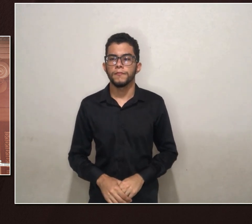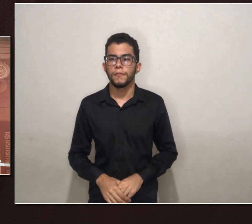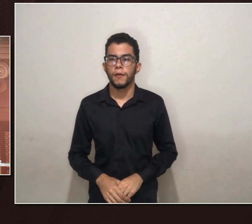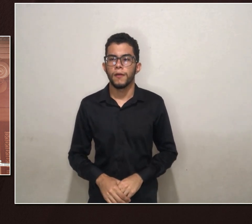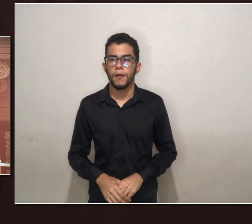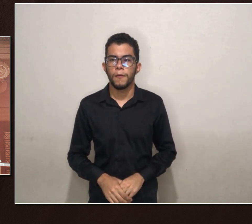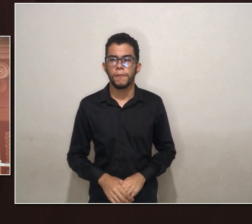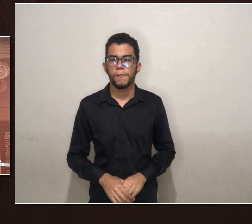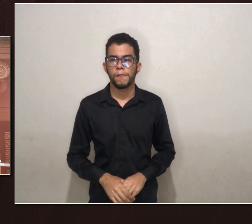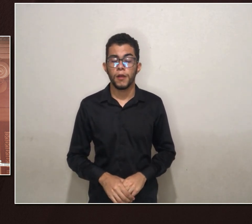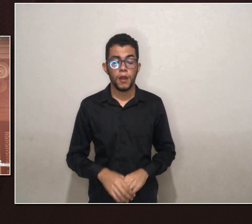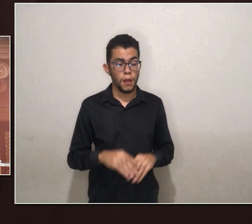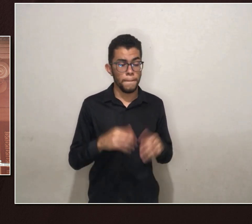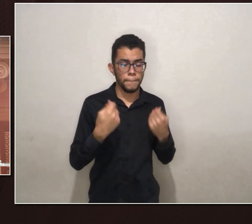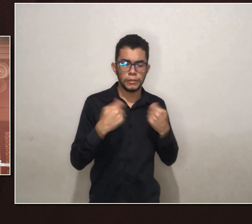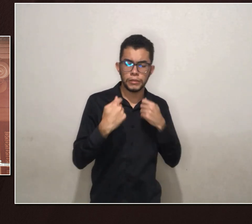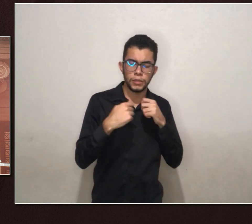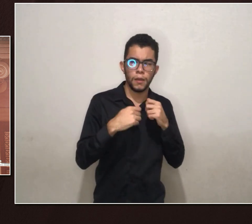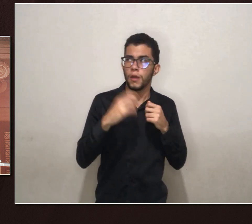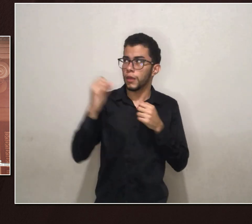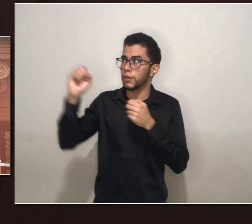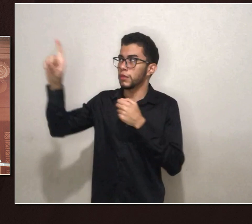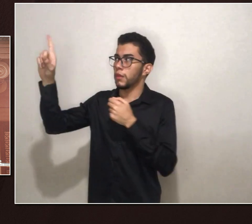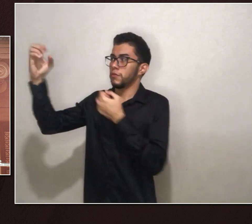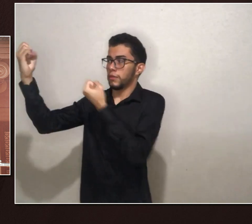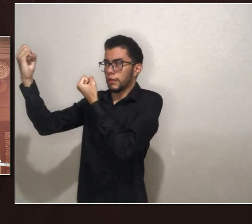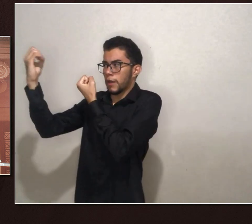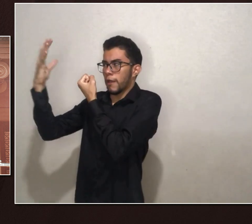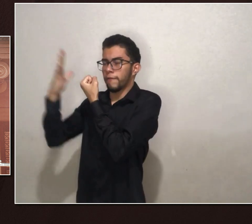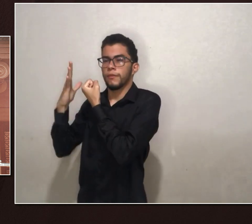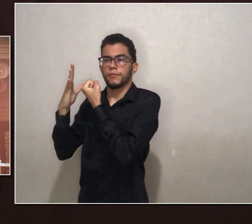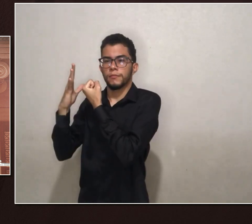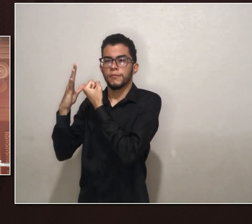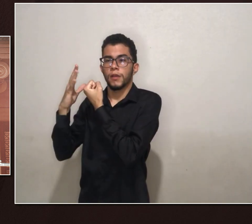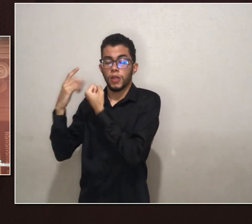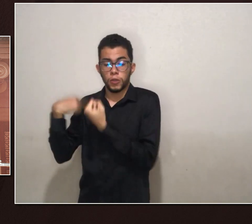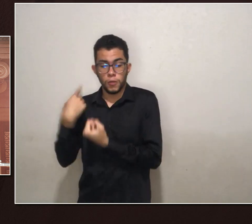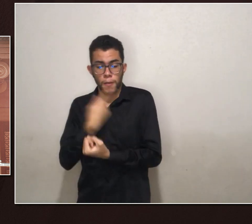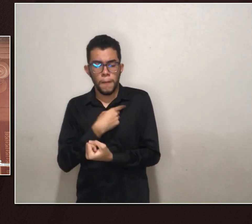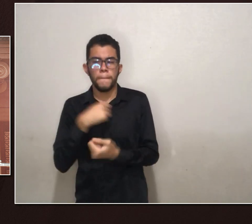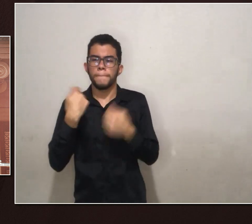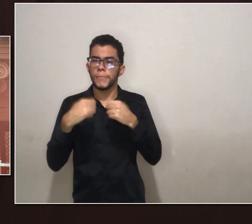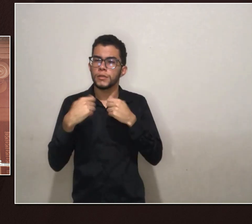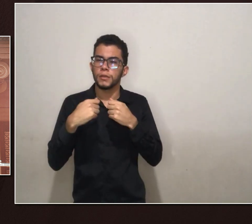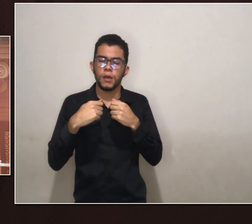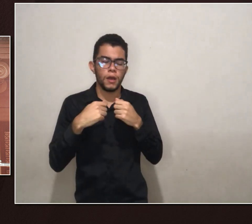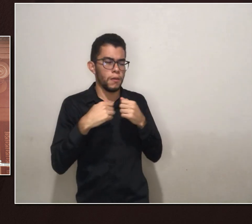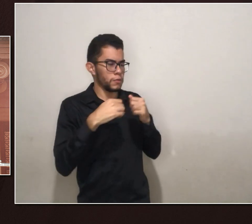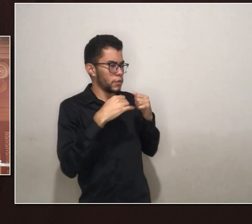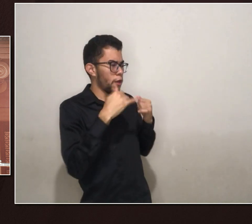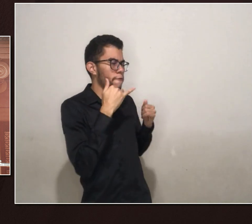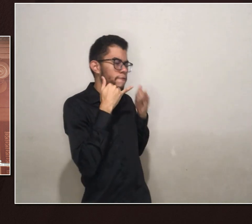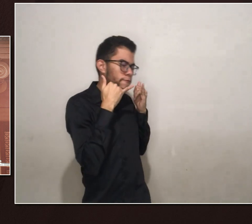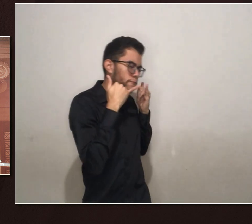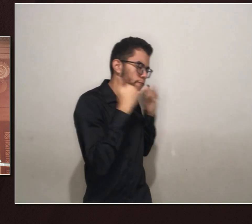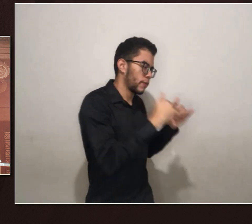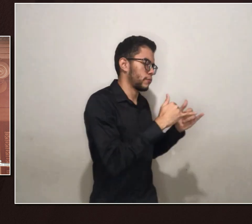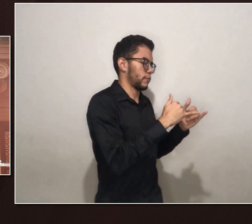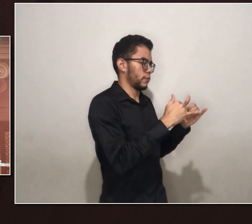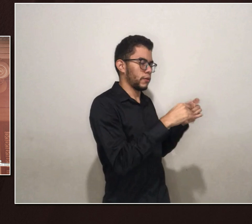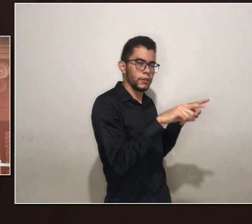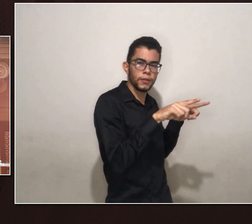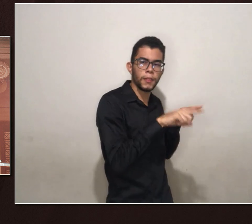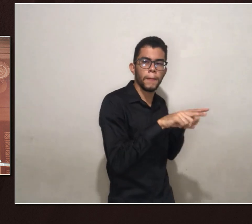Não, né? Não fique acrescentando suas opiniões. Mas então esses são os condutores, são